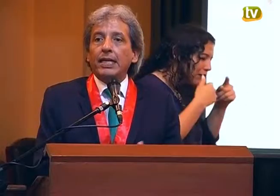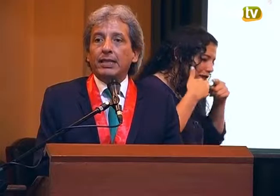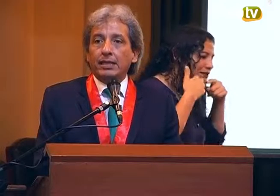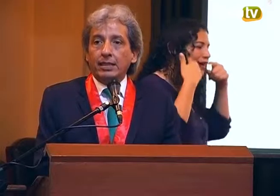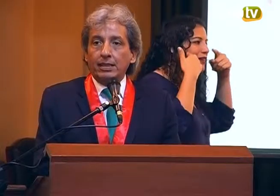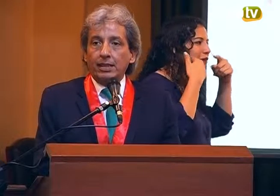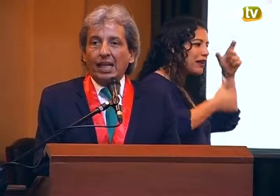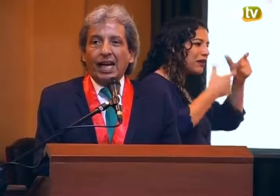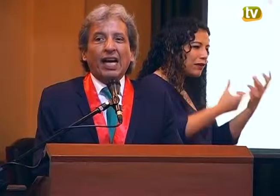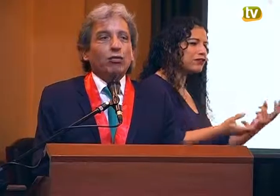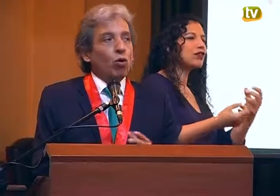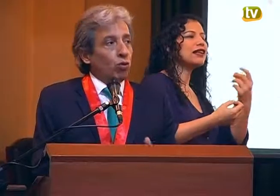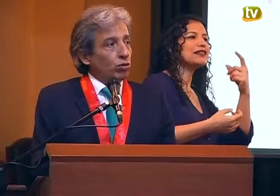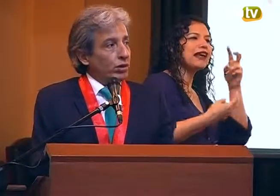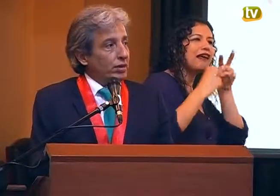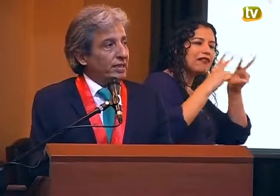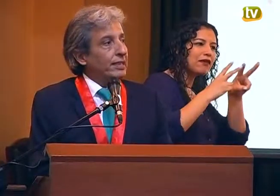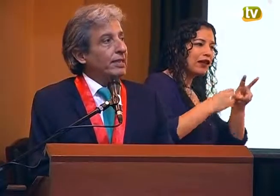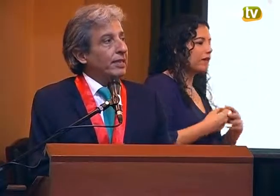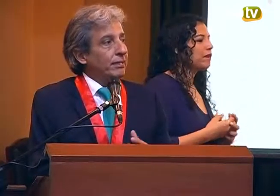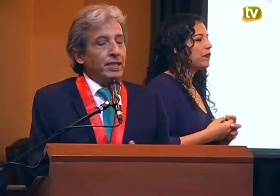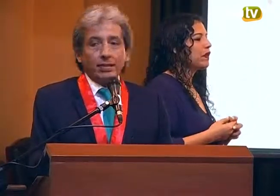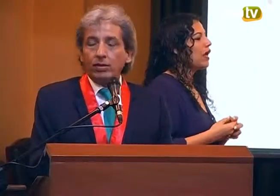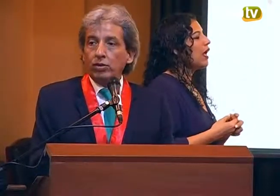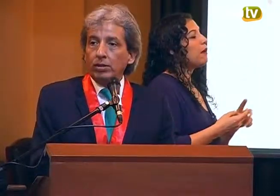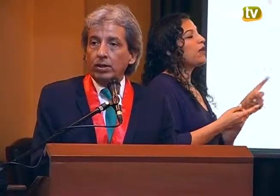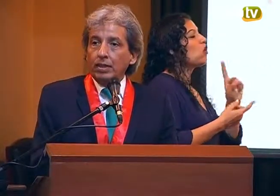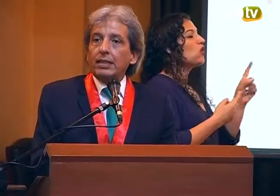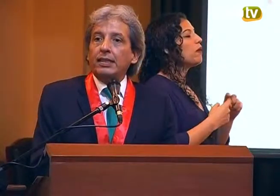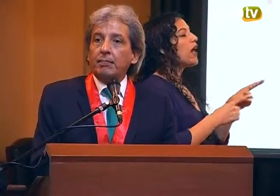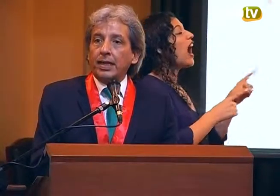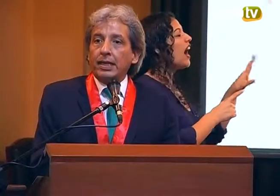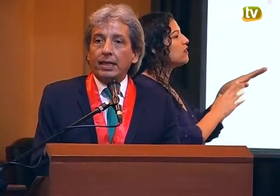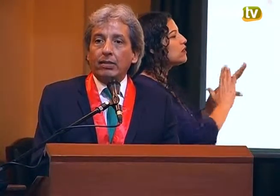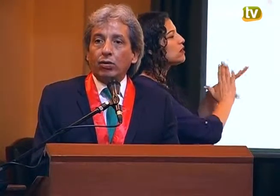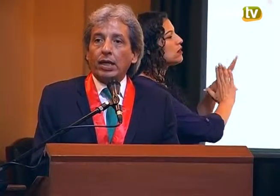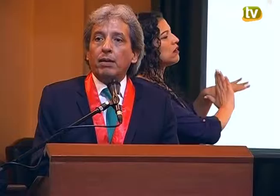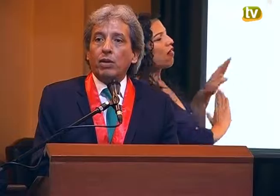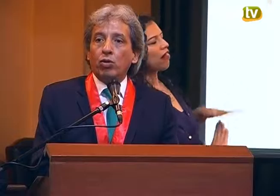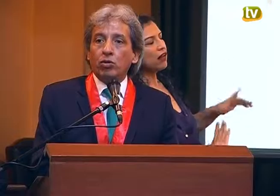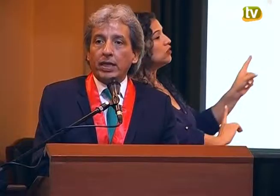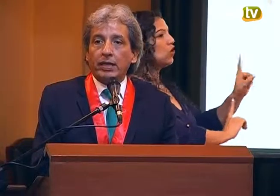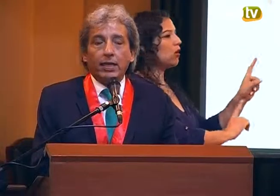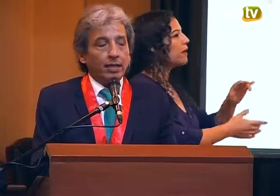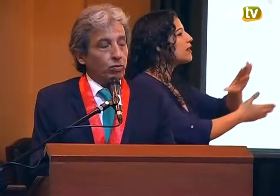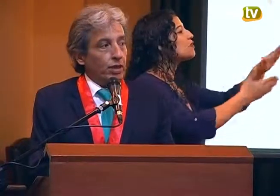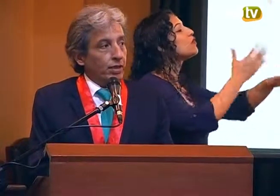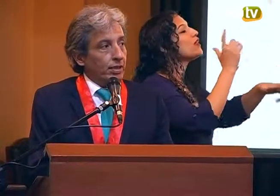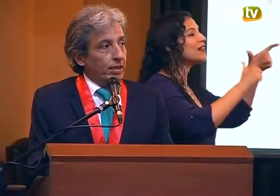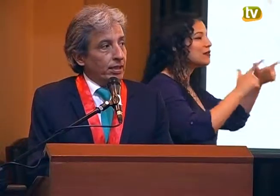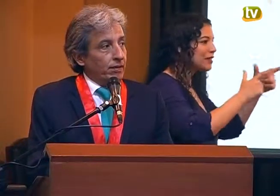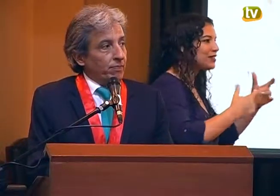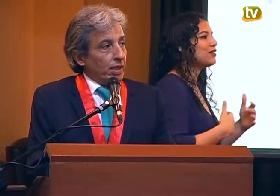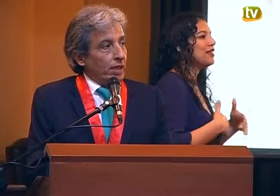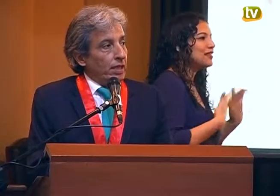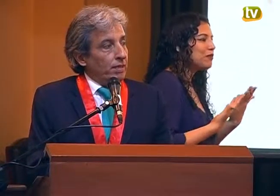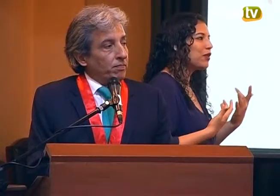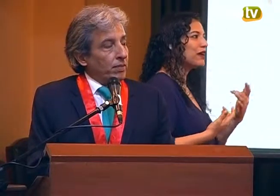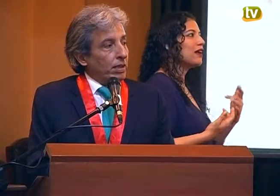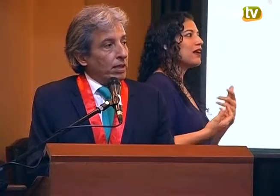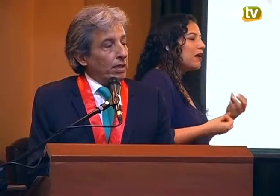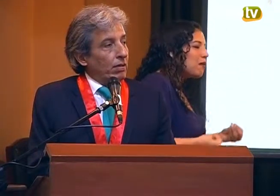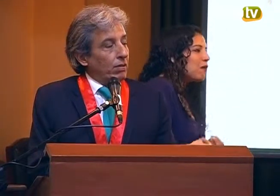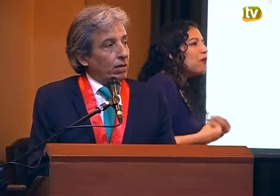manera abierta a todos, sin discriminación, siempre he creído que es la mejor manera de actuar.